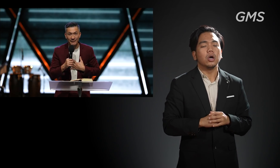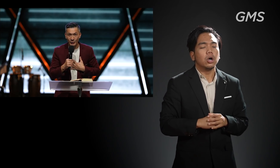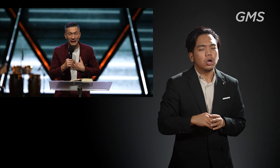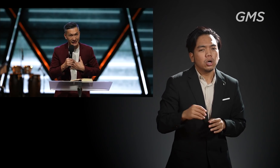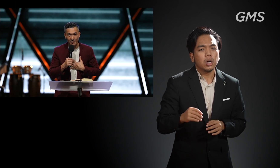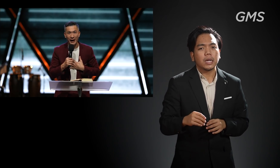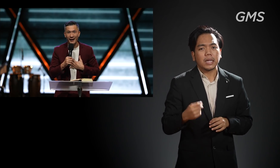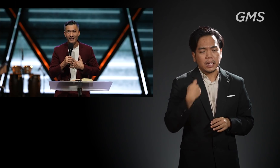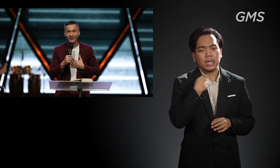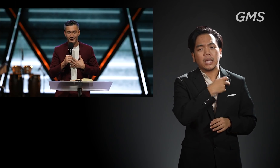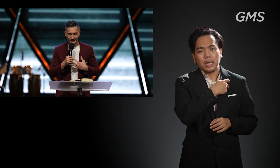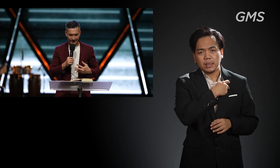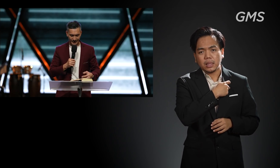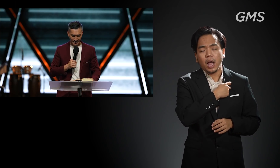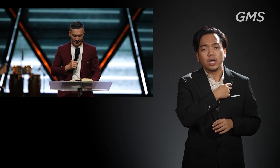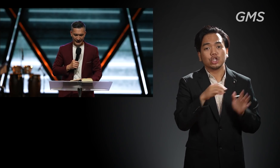di hadapan Tuhan setiap bulan.